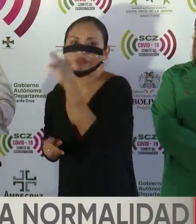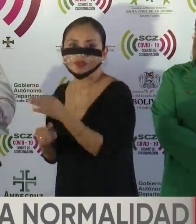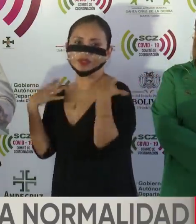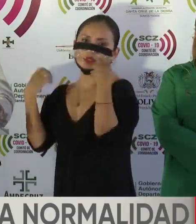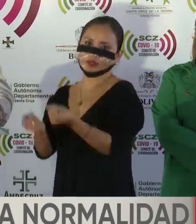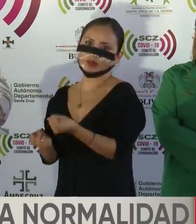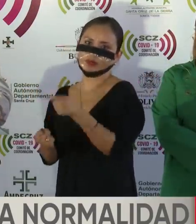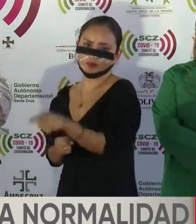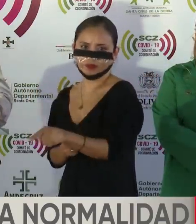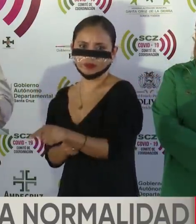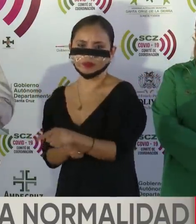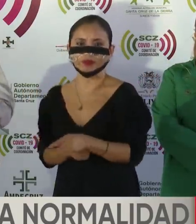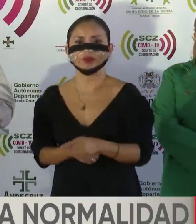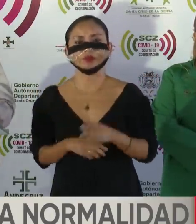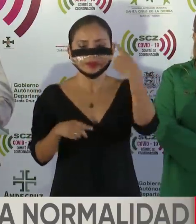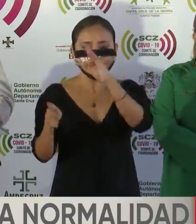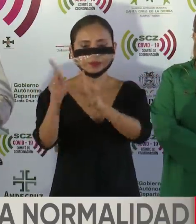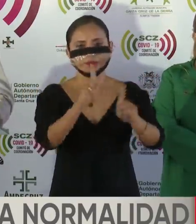nuestra población.